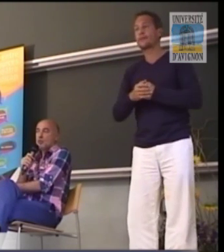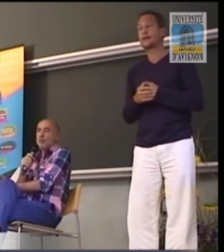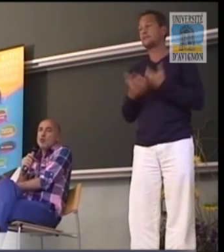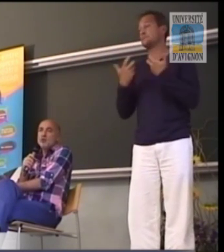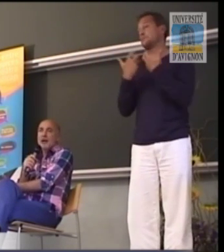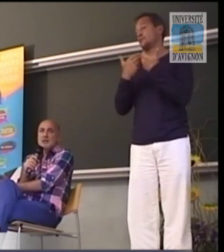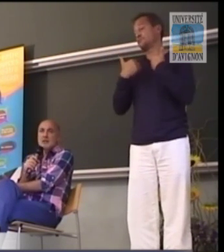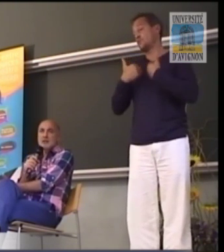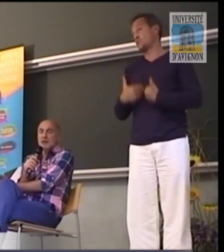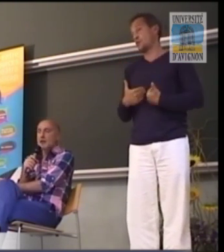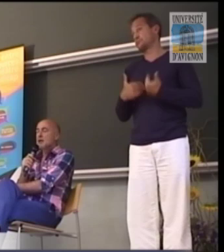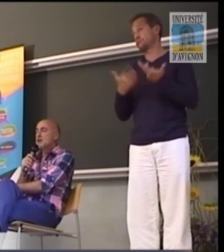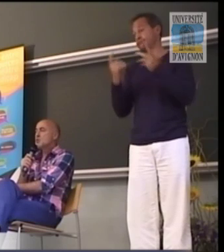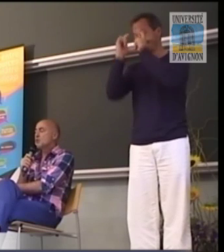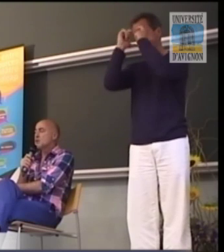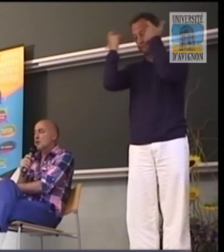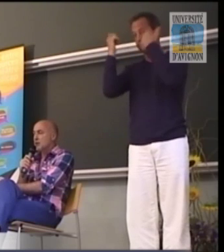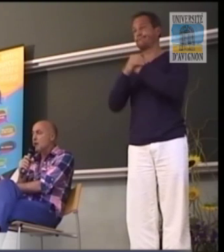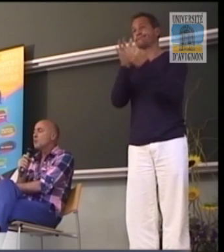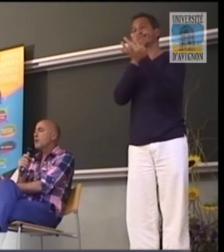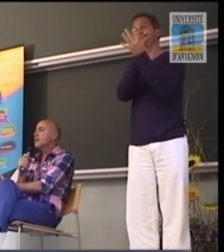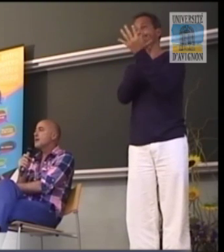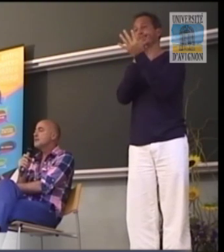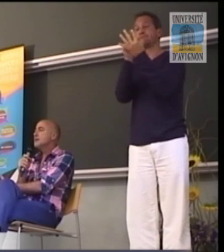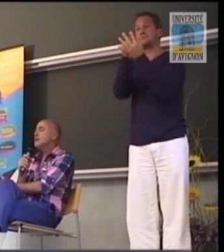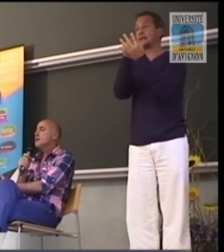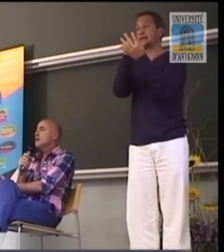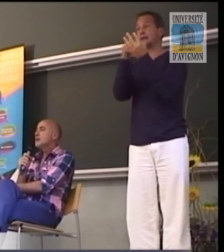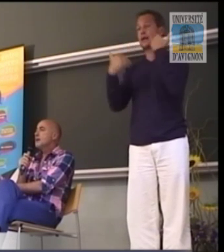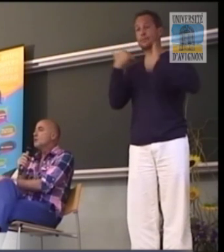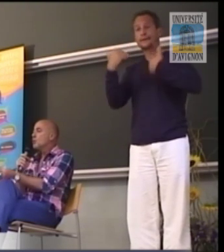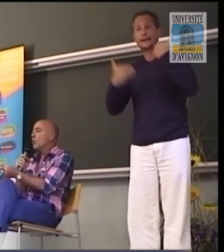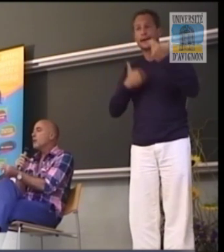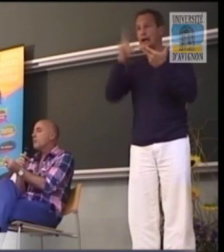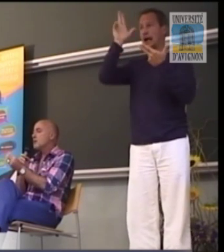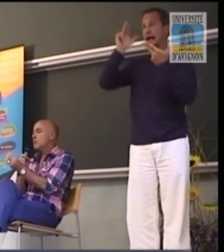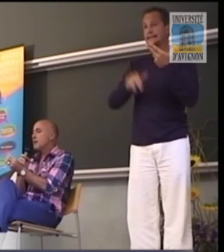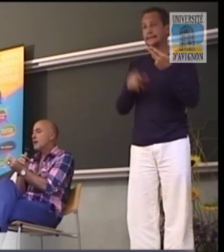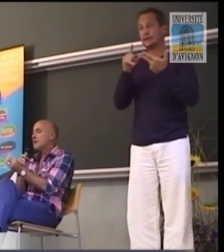rencontre beaucoup d'artistes qui sont dans des très grandes précarités et